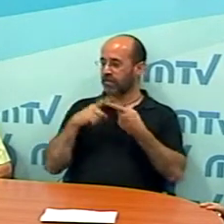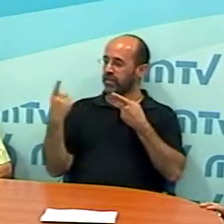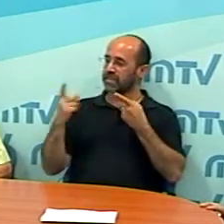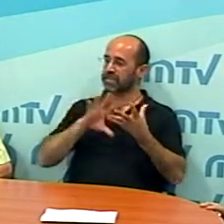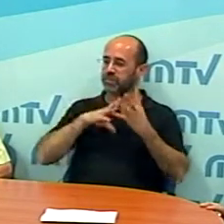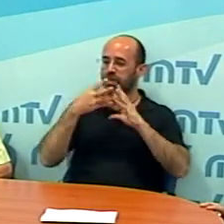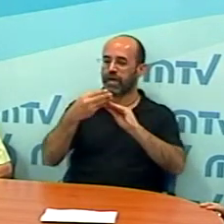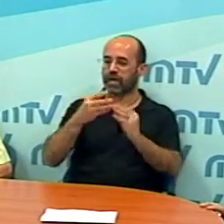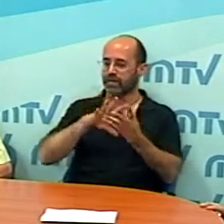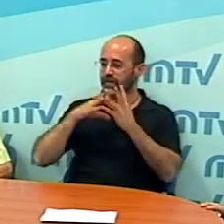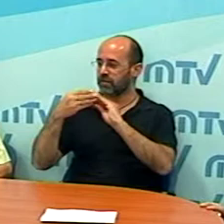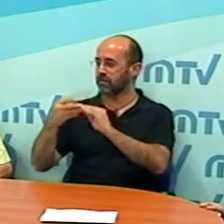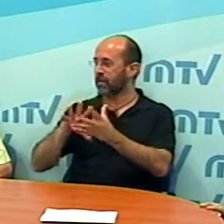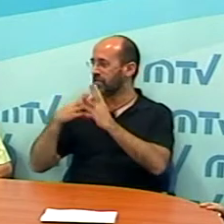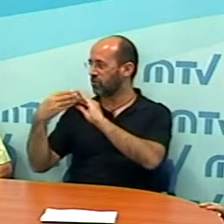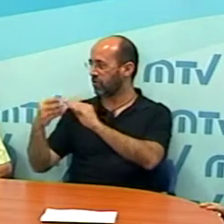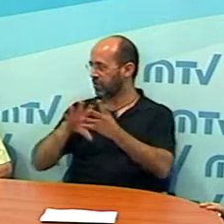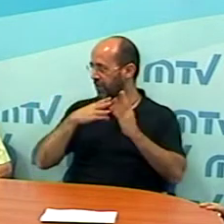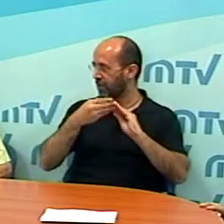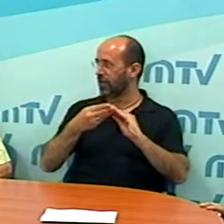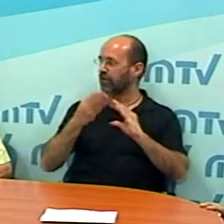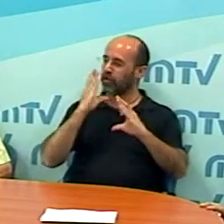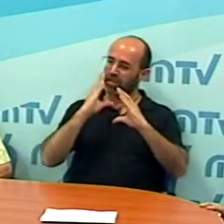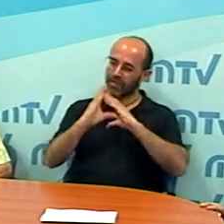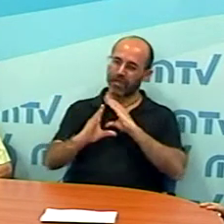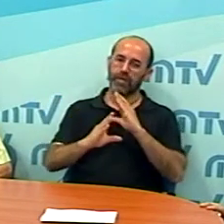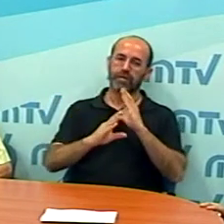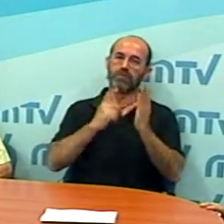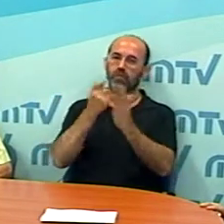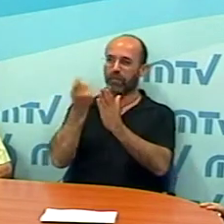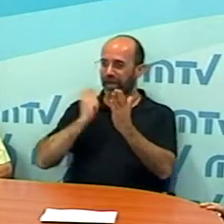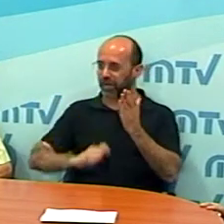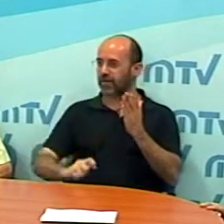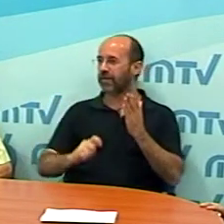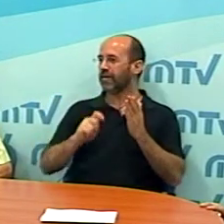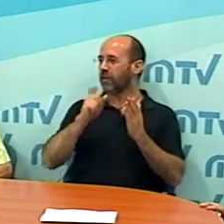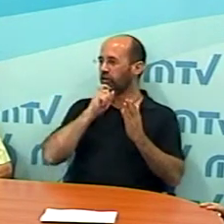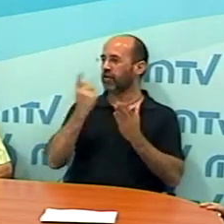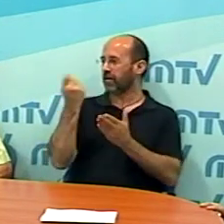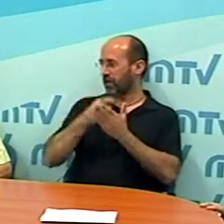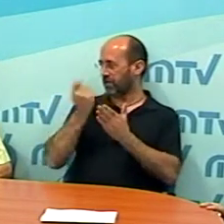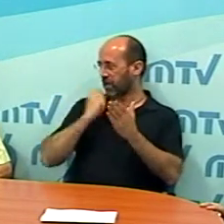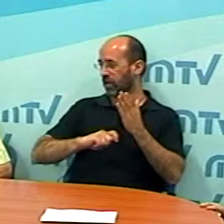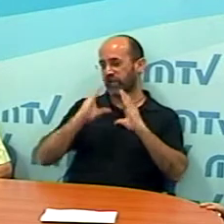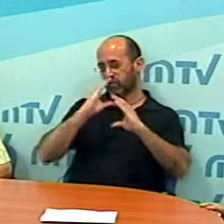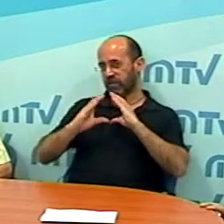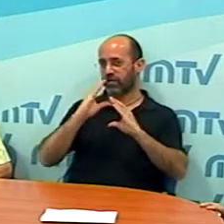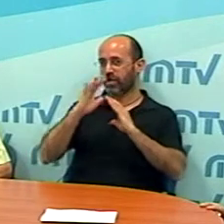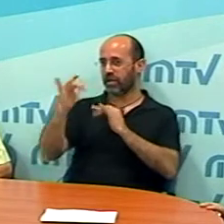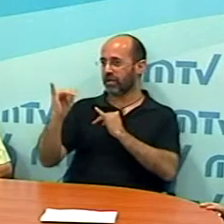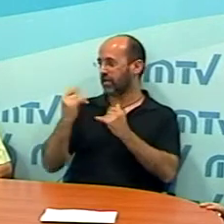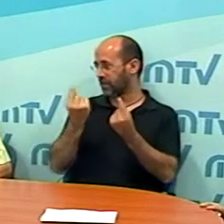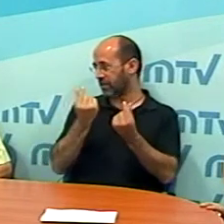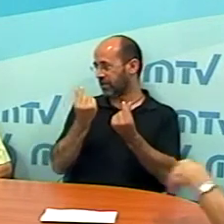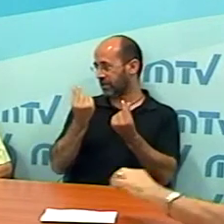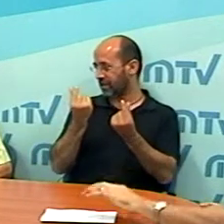ahí tenemos que estar siempre adaptándonos a las situaciones de lo que quieran pagarnos y cómo no quieren pagar, de las subvenciones